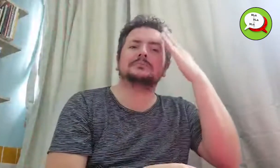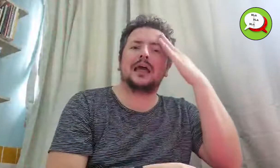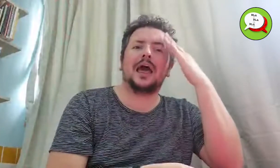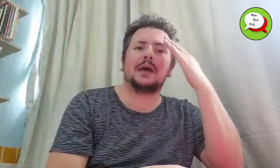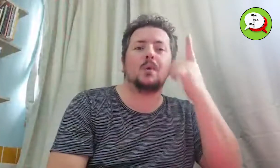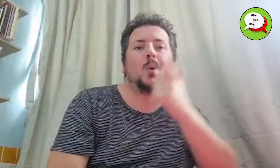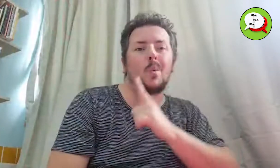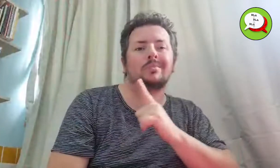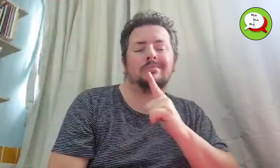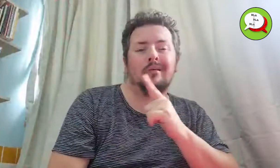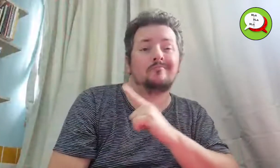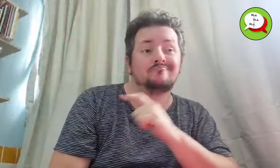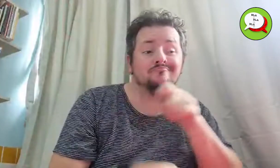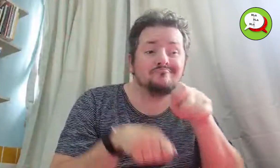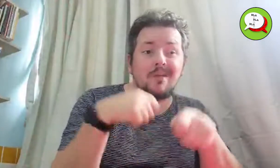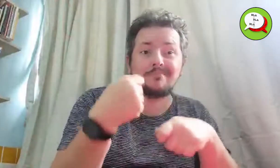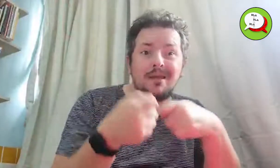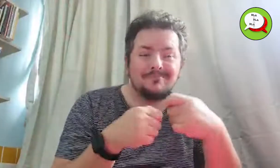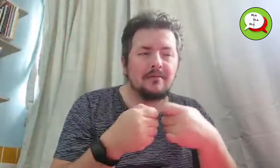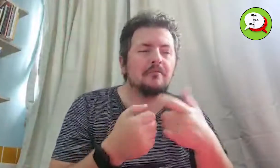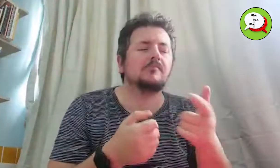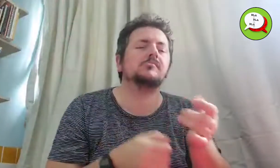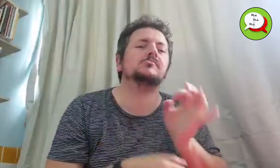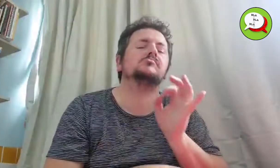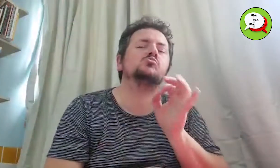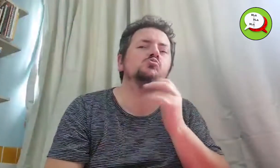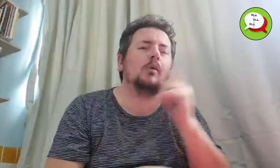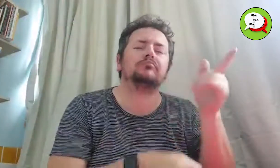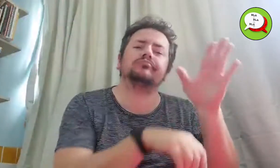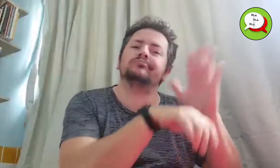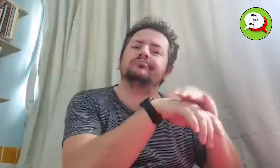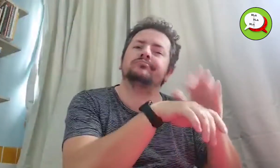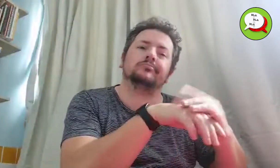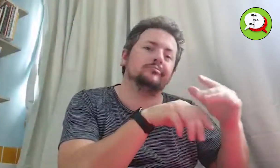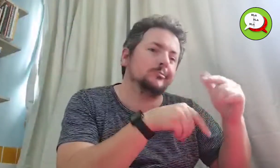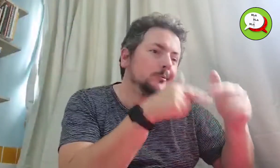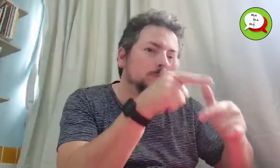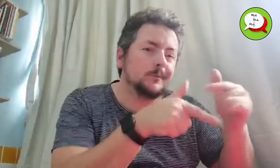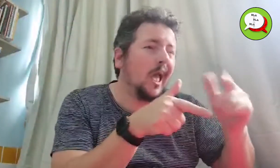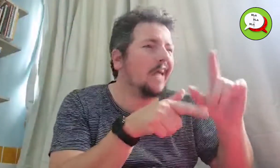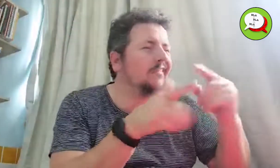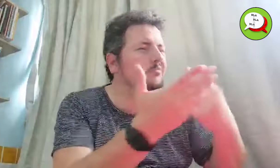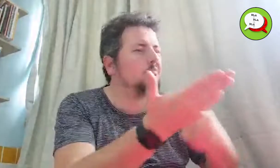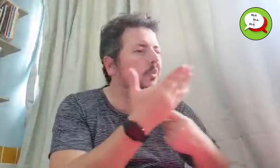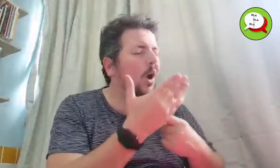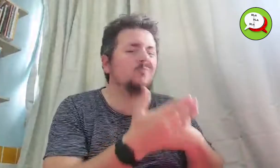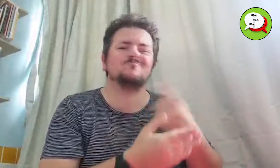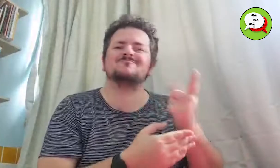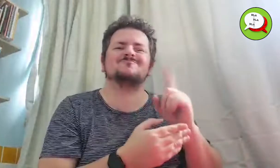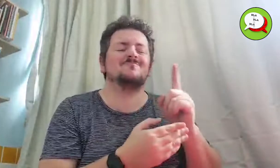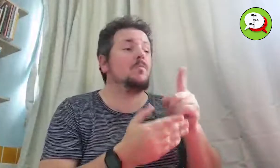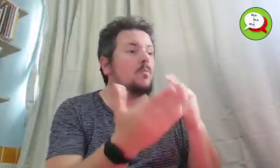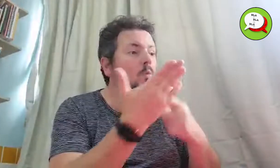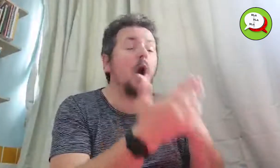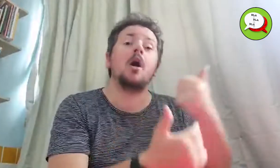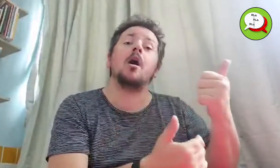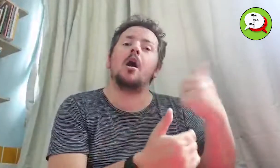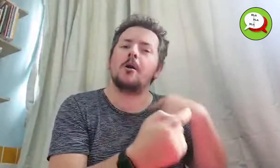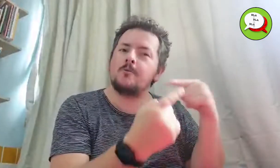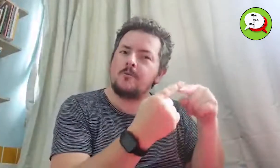de sinais. Então, isso dá um trabalho também, mas vai mostrar que tem um objetivo por trás.